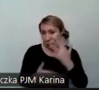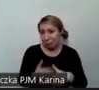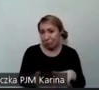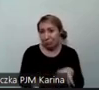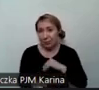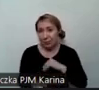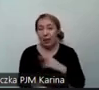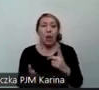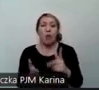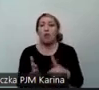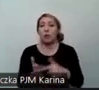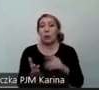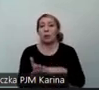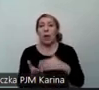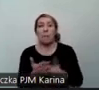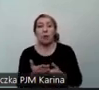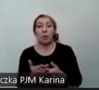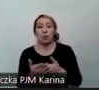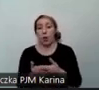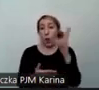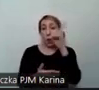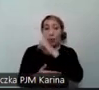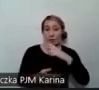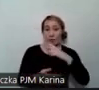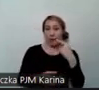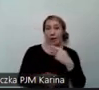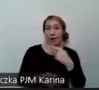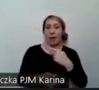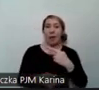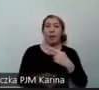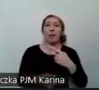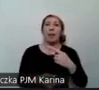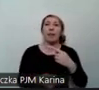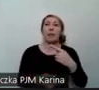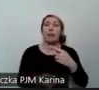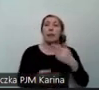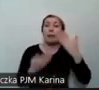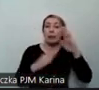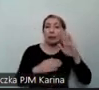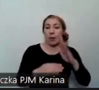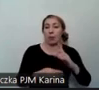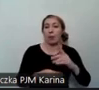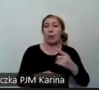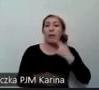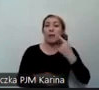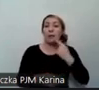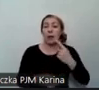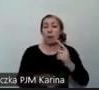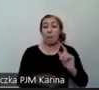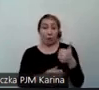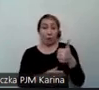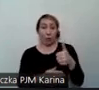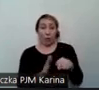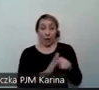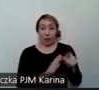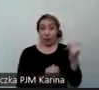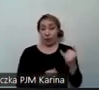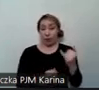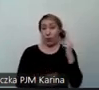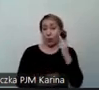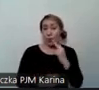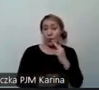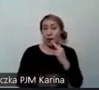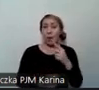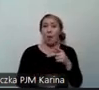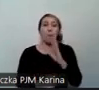w związku z tym, że rodzice nie znają języka pierwszego swoich dzieci głuchych, bo nie znają języka migowego,